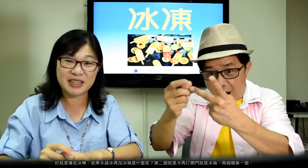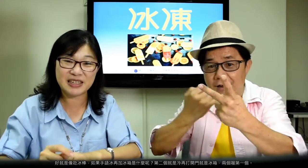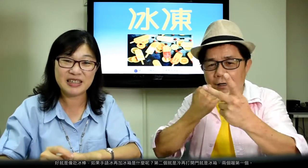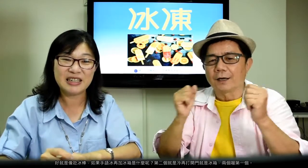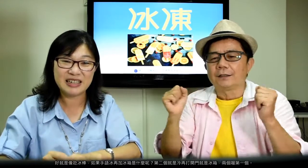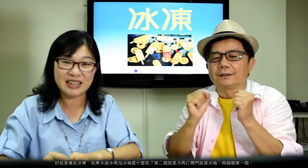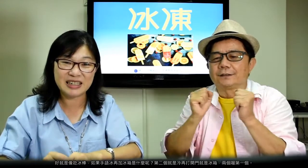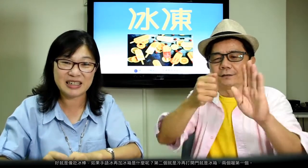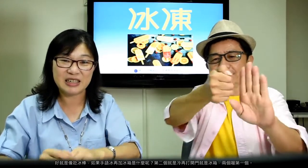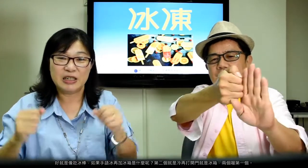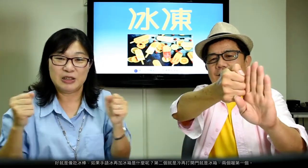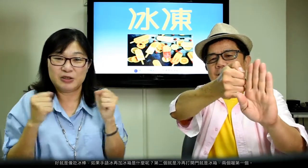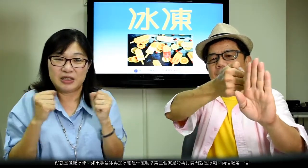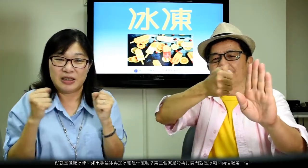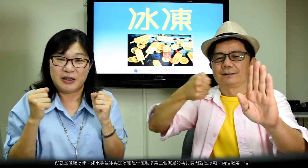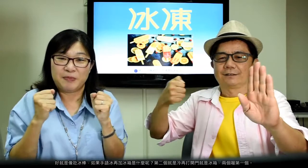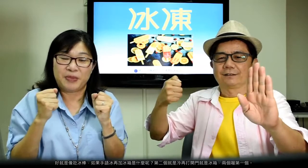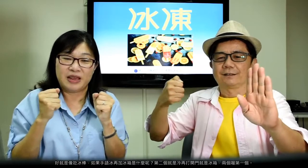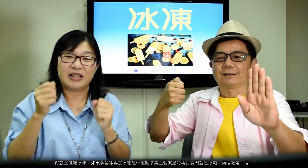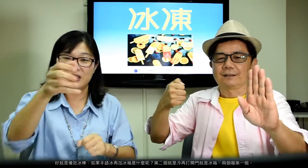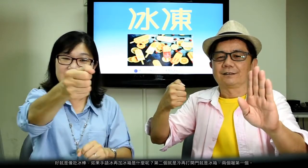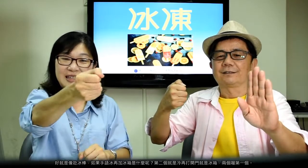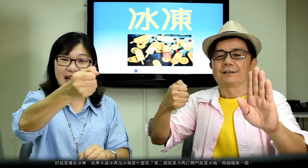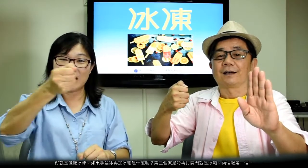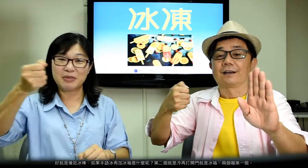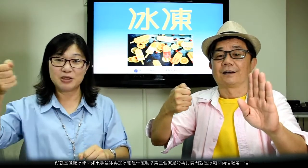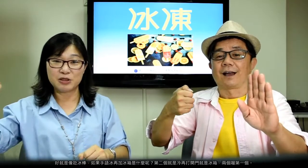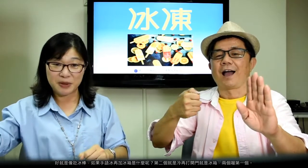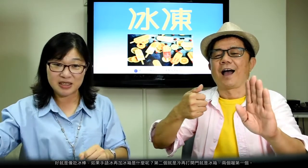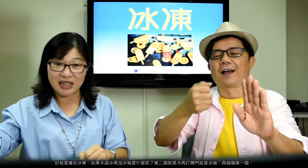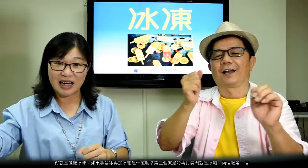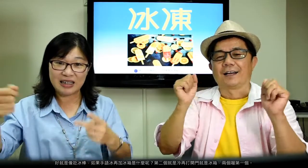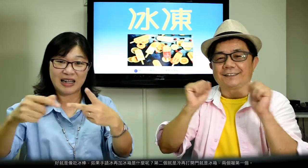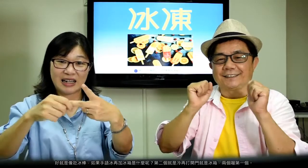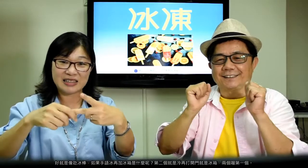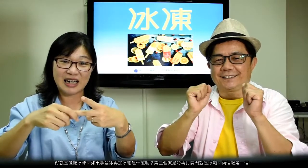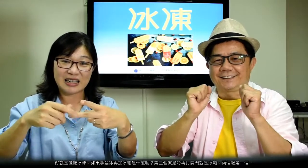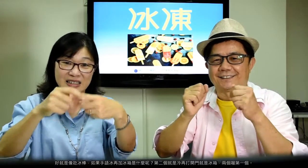呢？第二个就是冷，再打开门就是冰箱。两个，第